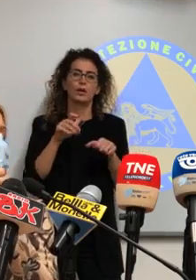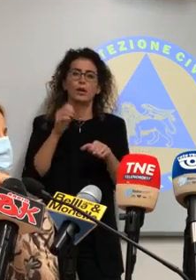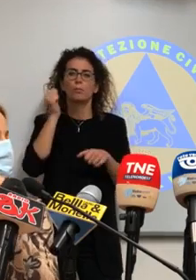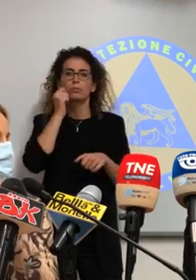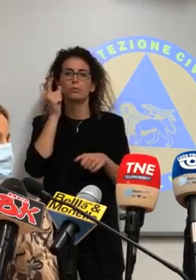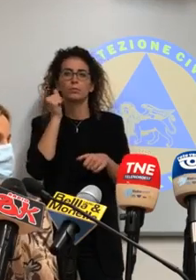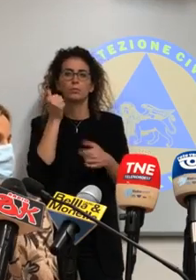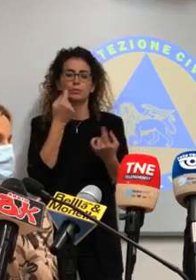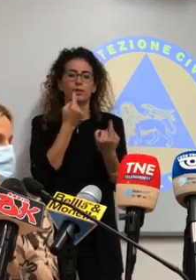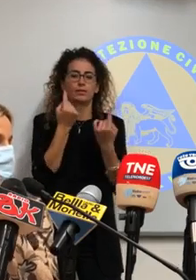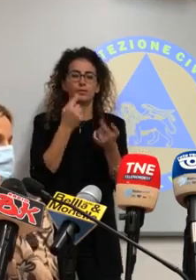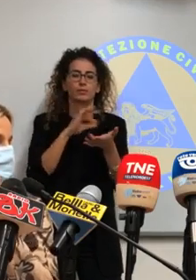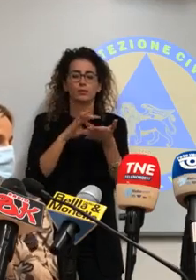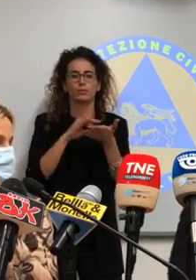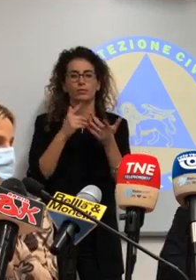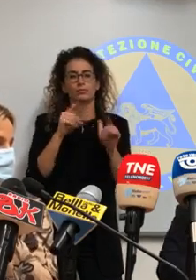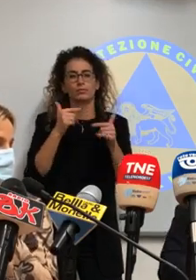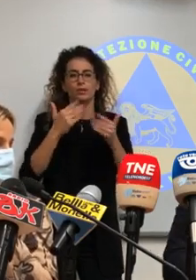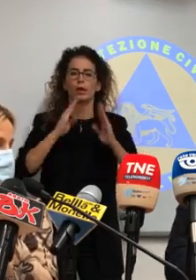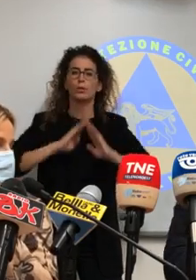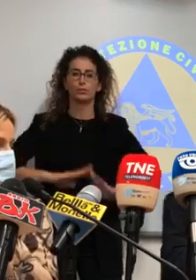dinamiche scolastiche. Grazie.